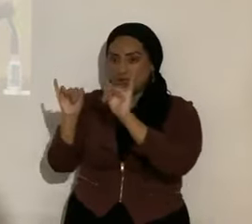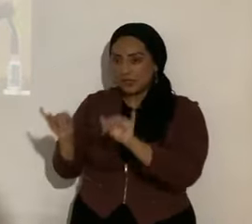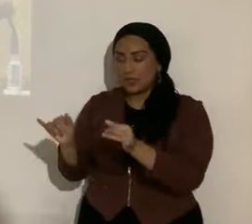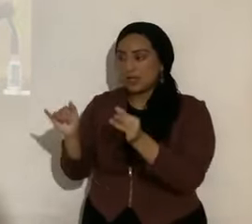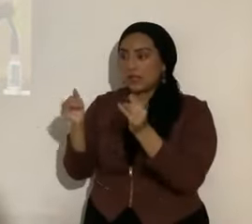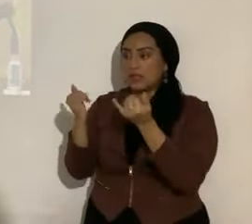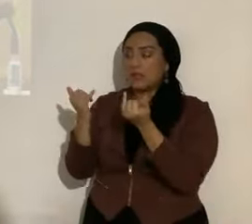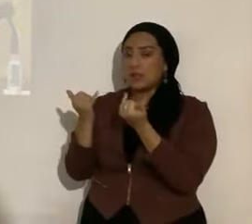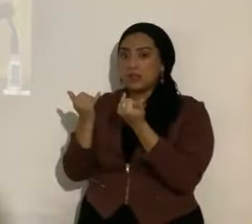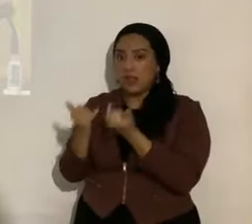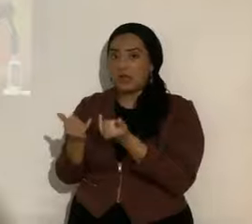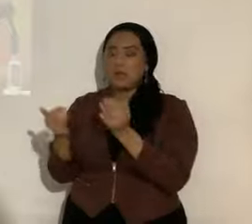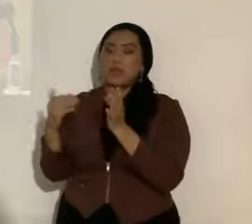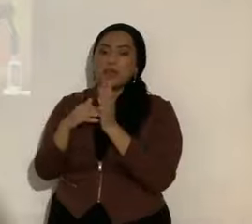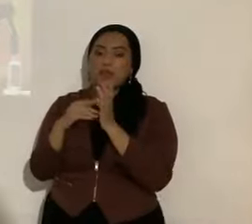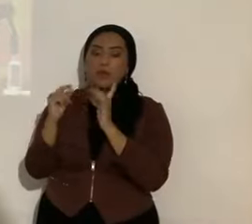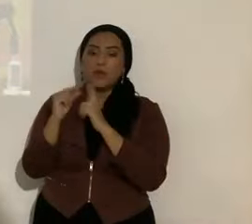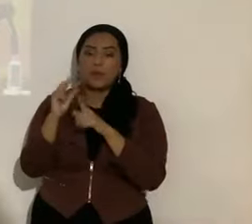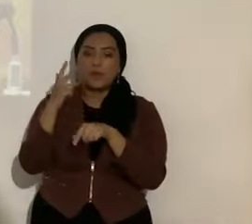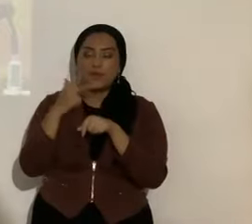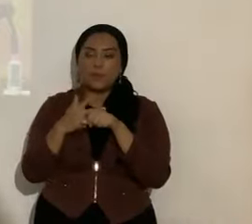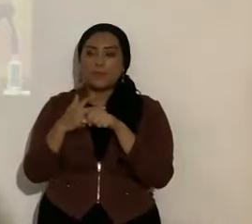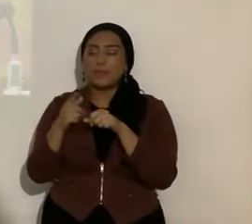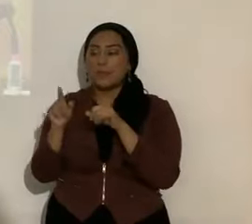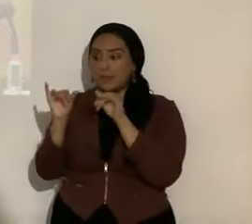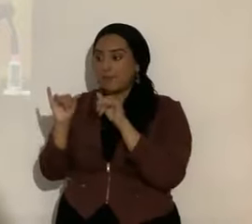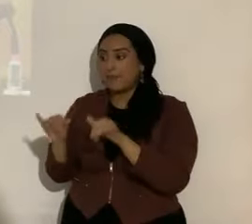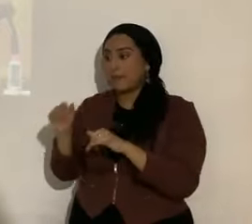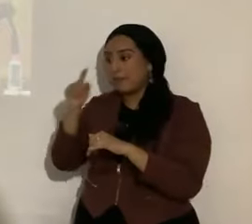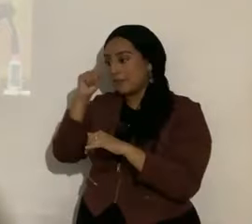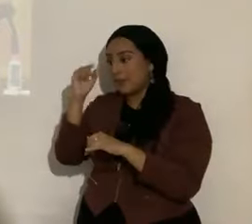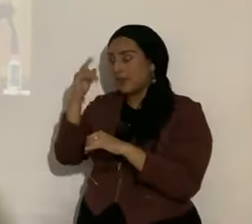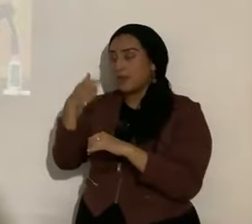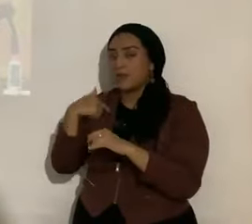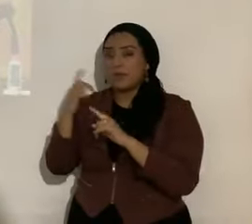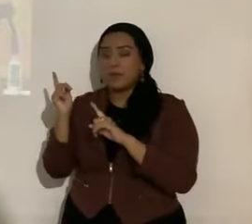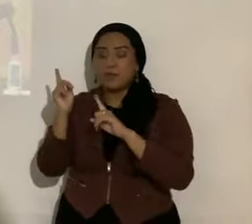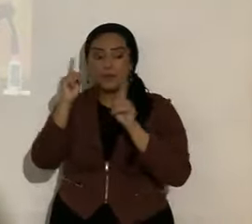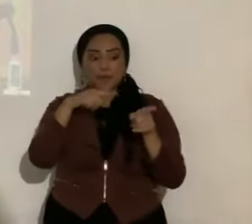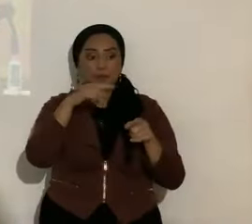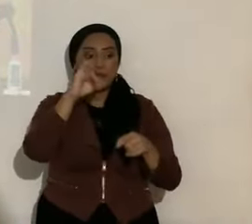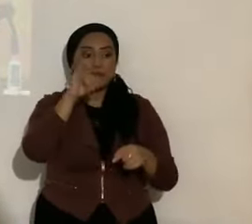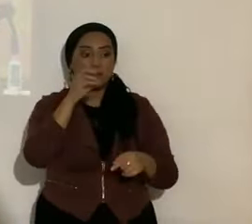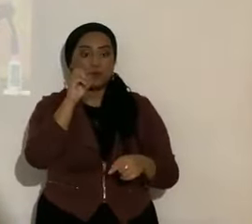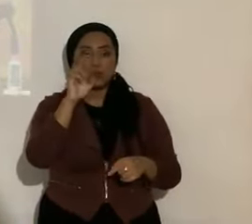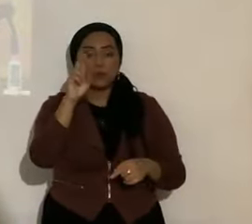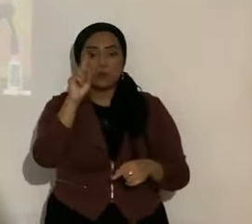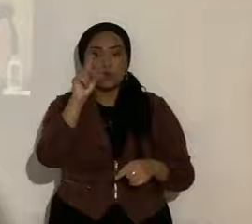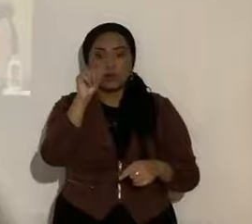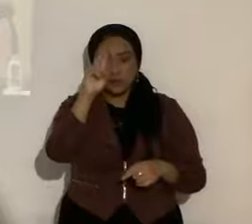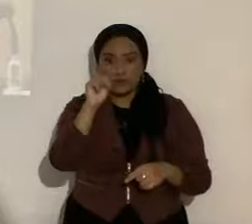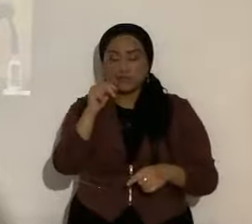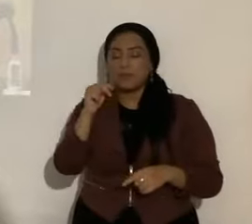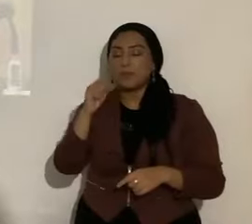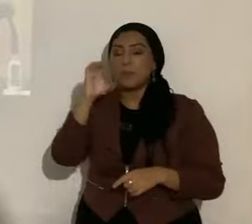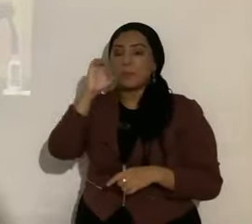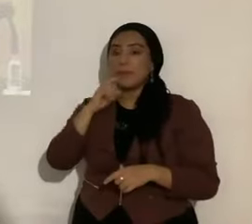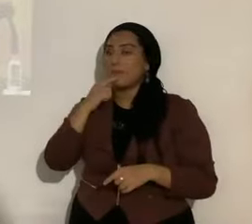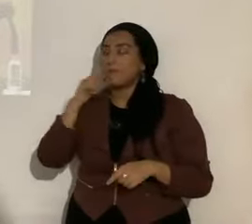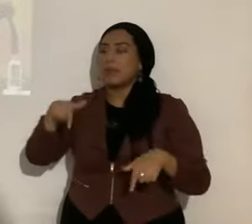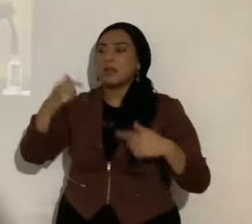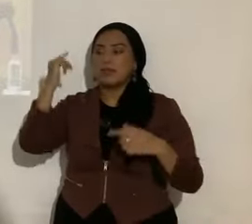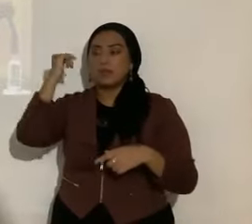ahora, aquí, vean, otra vez, tercera vez, porque Yahweh me ha enviado al Jordán. Y él le dijo, vive Yahweh y vive tu